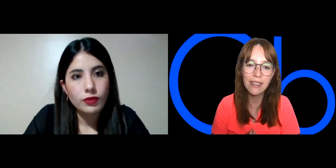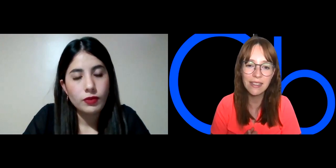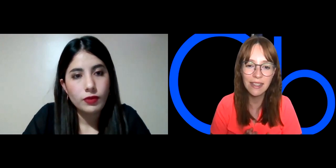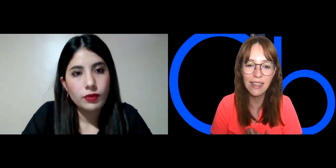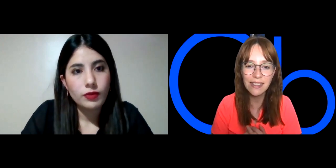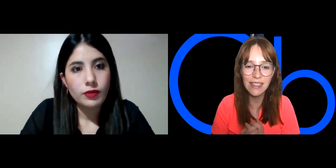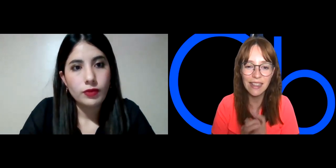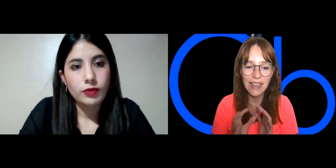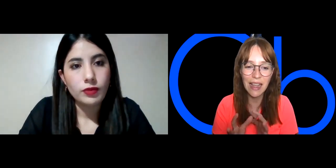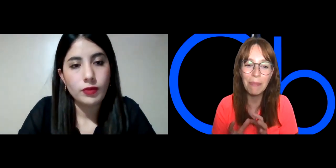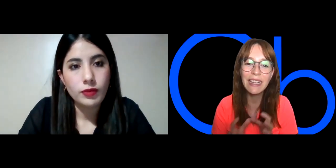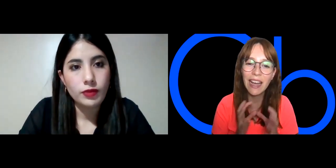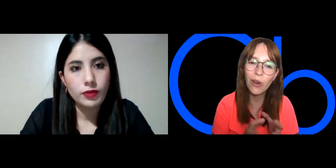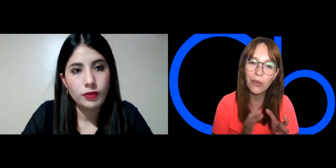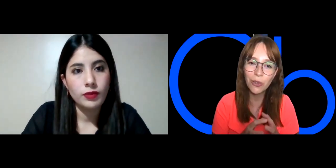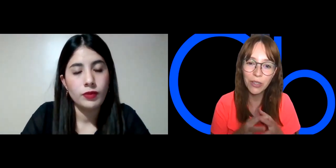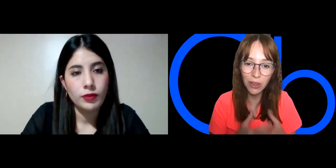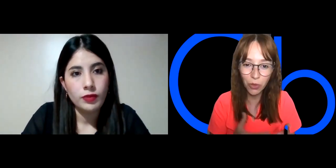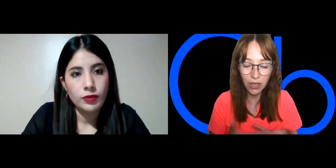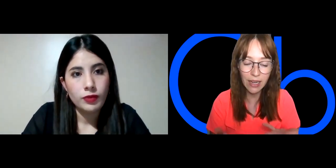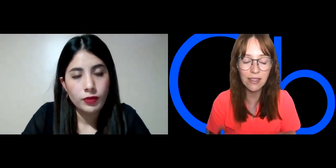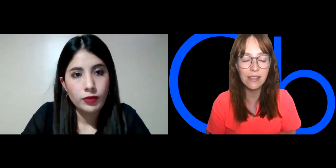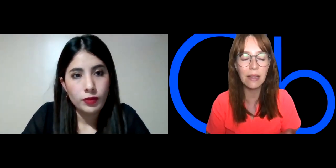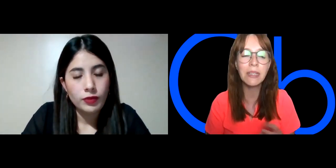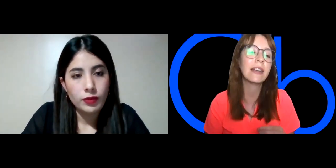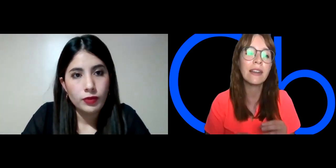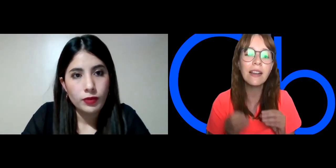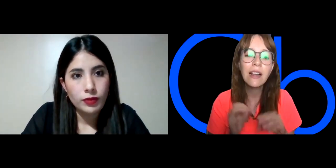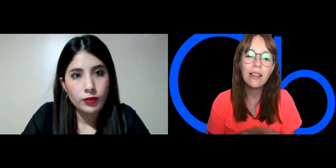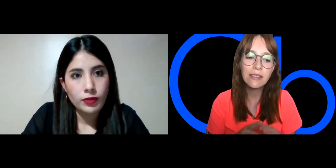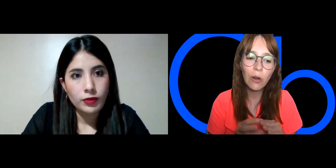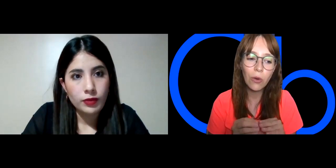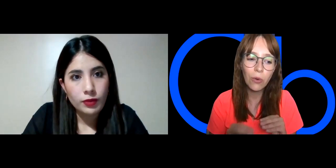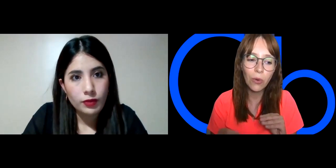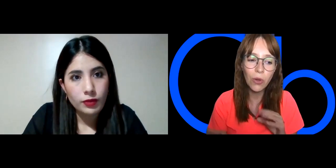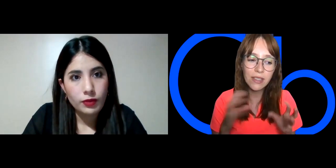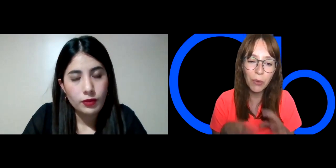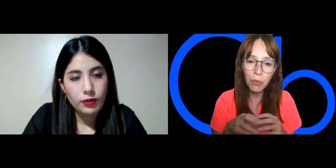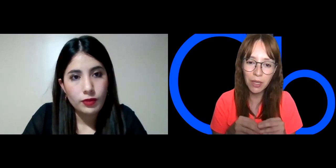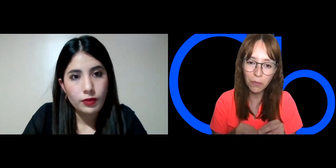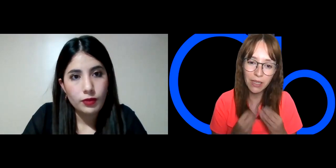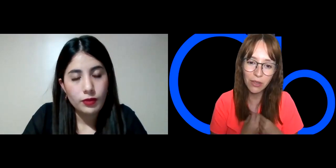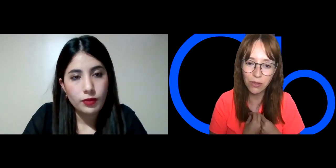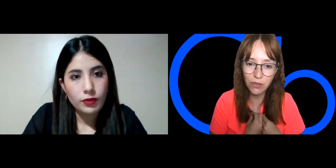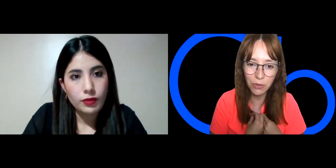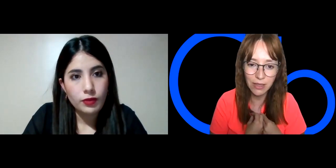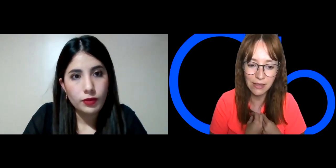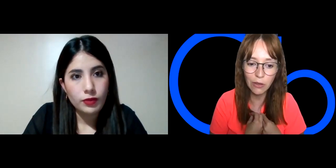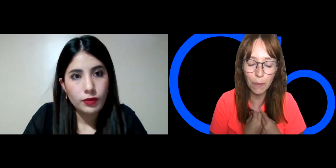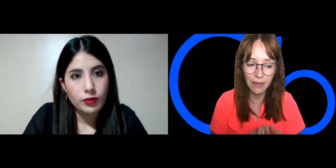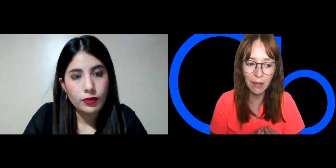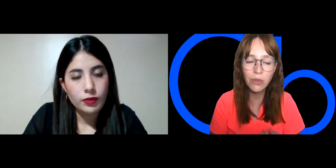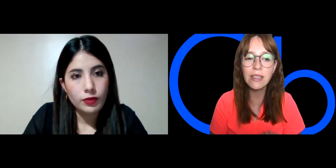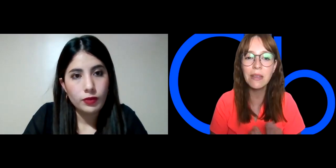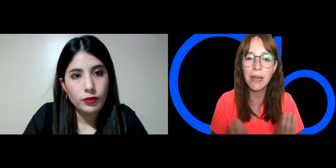lenguaje de señas y de aplicarlo a odontología, tú que eres dentista mexicana, lo estés promoviendo para que nosotros como dentistas